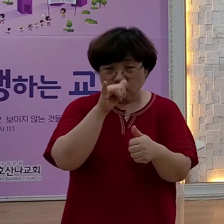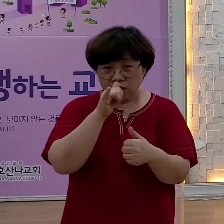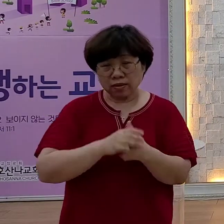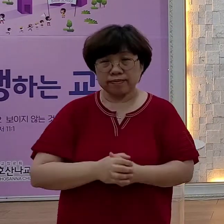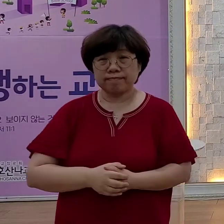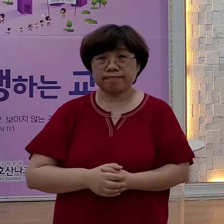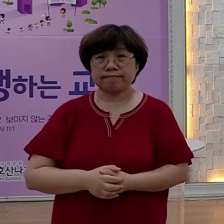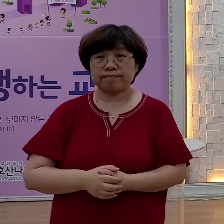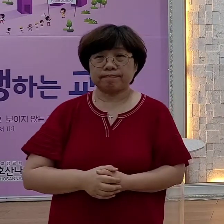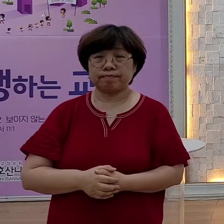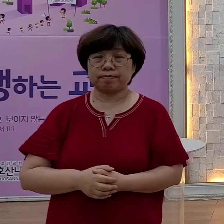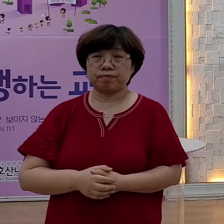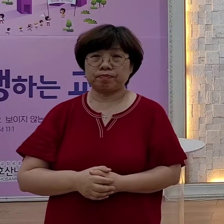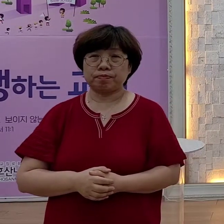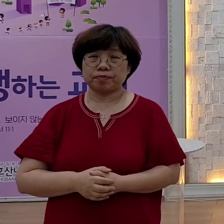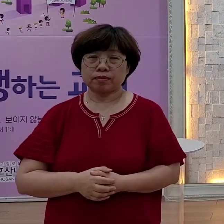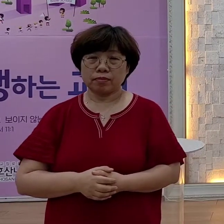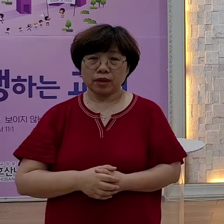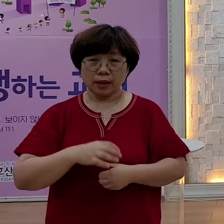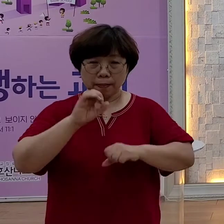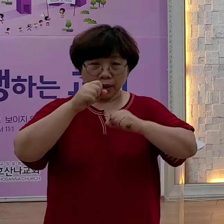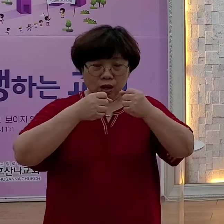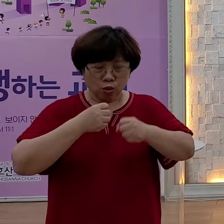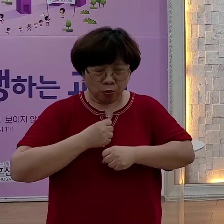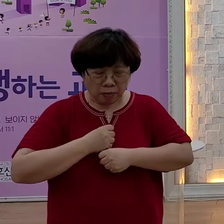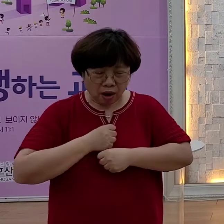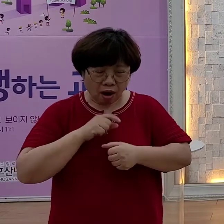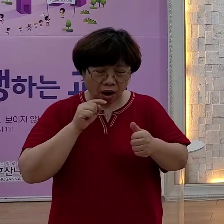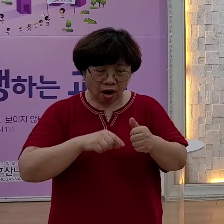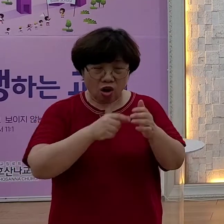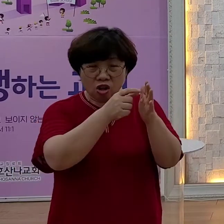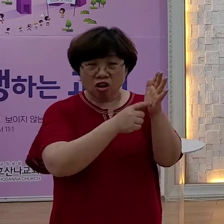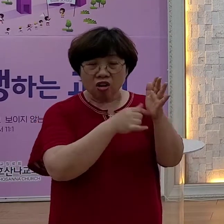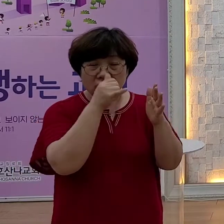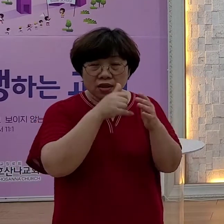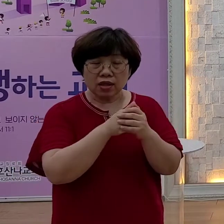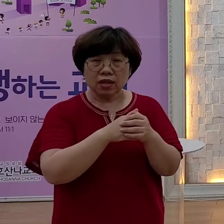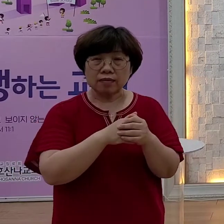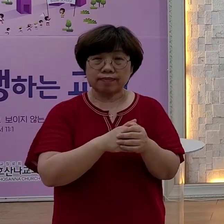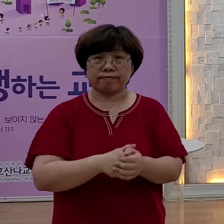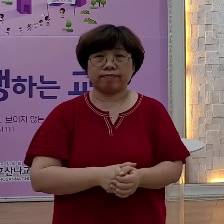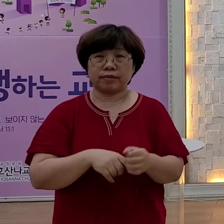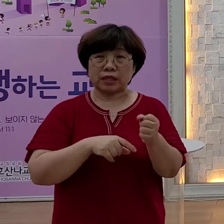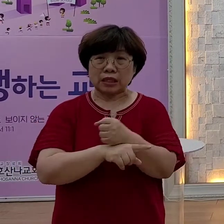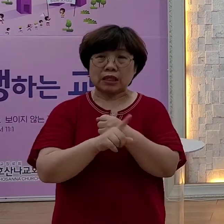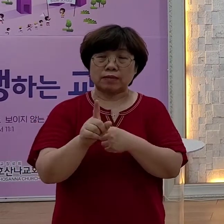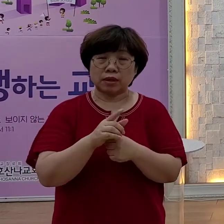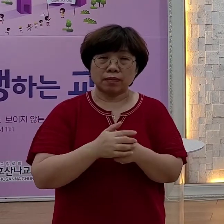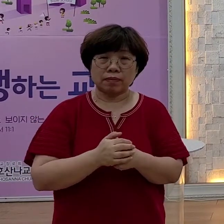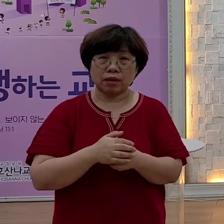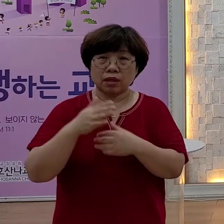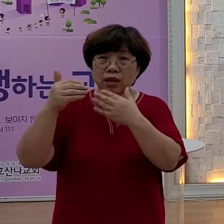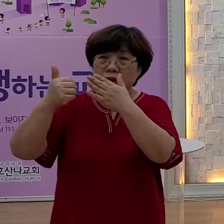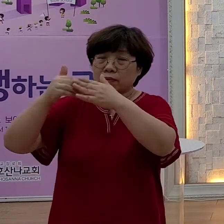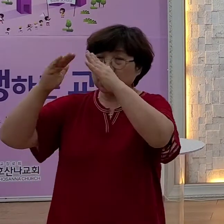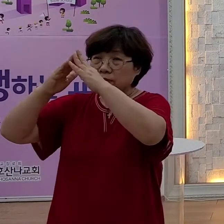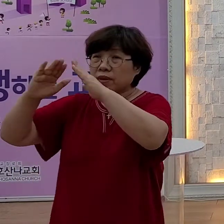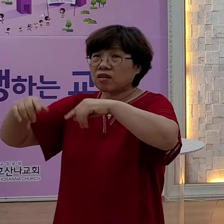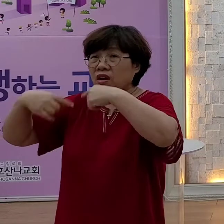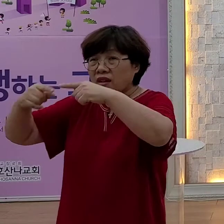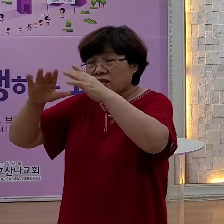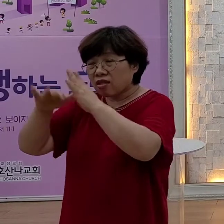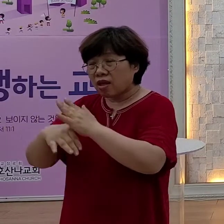이렇게 말씀합니다. 여러분 이 말은 무슨 말이냐? 자, 하나님의 집에 들어갈 때 네 발을 삼가라 이렇게